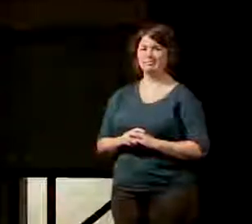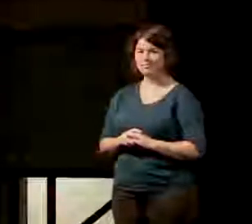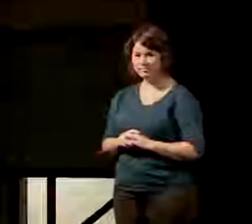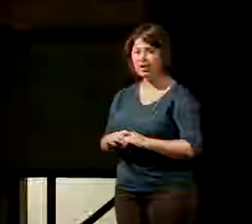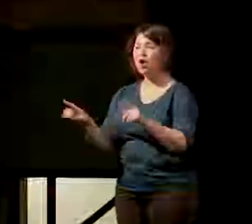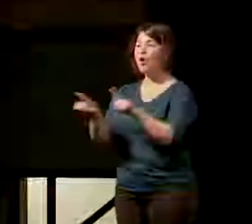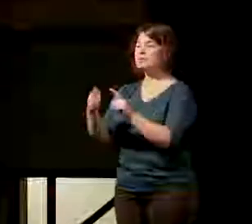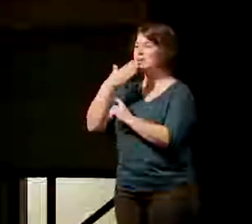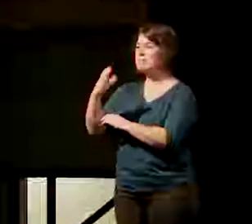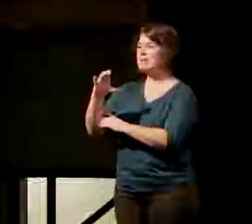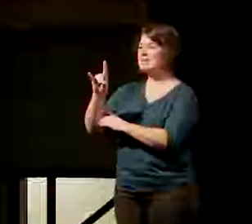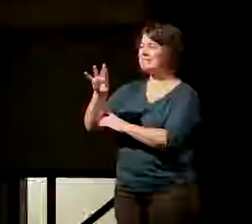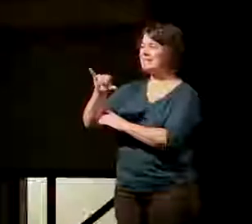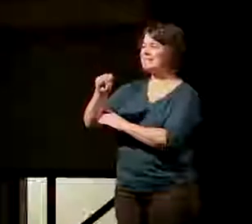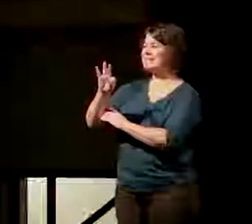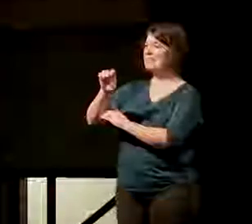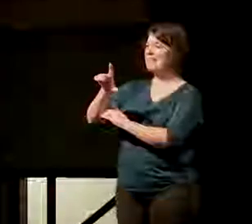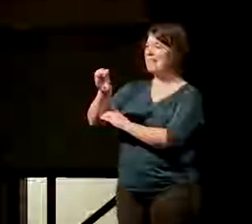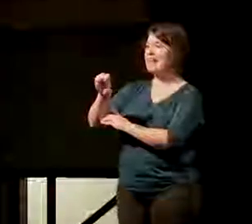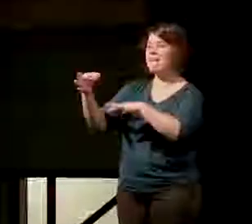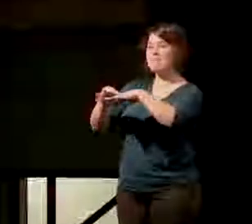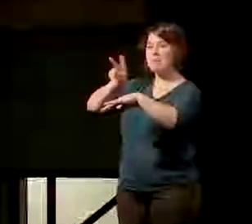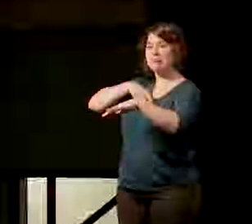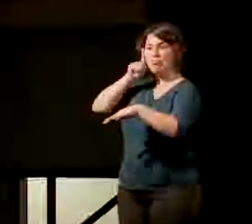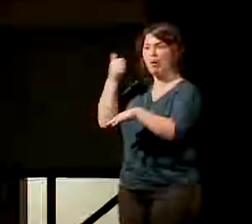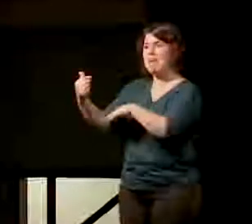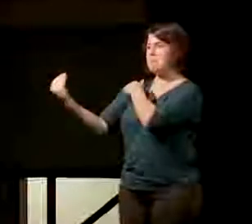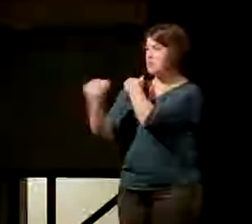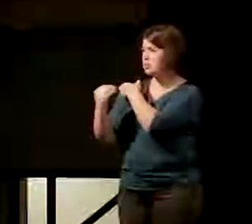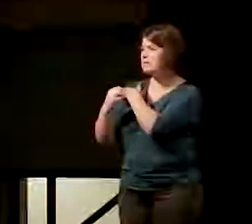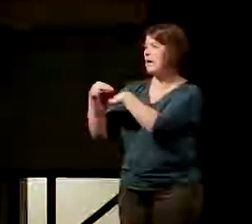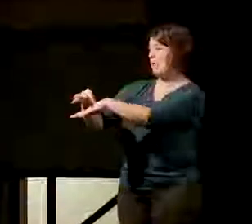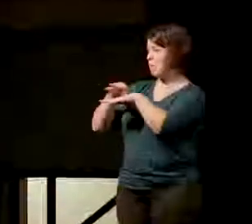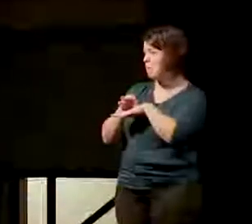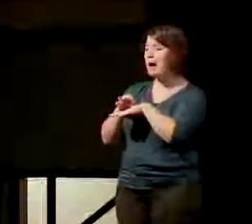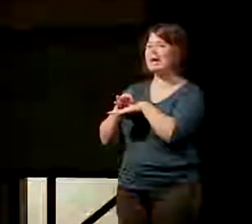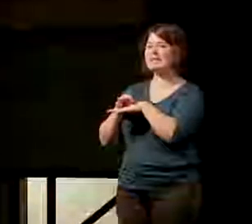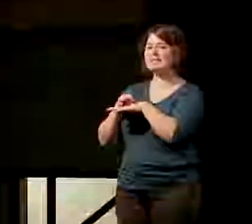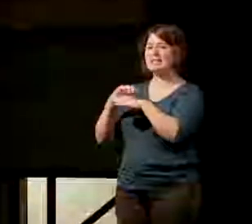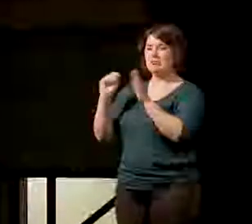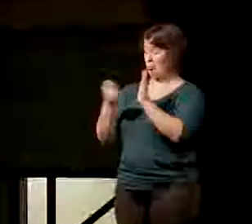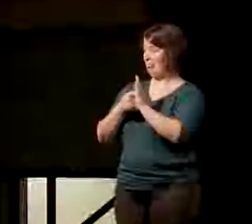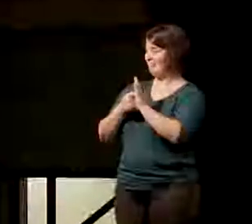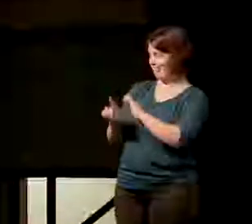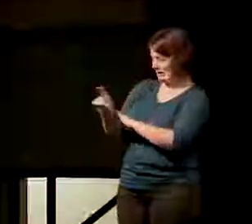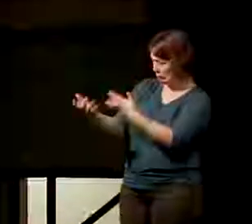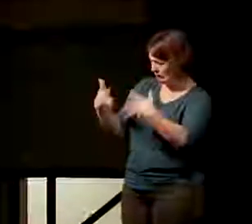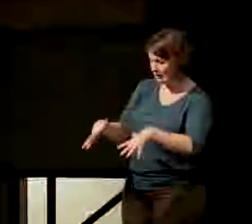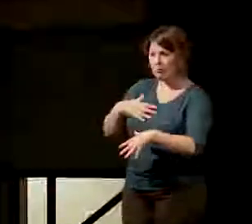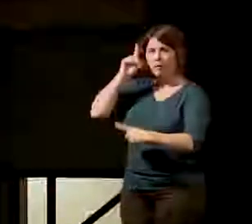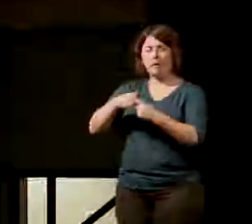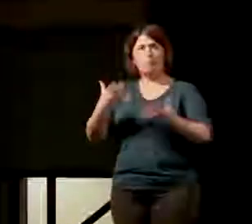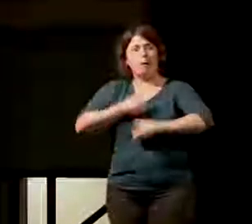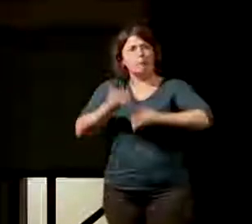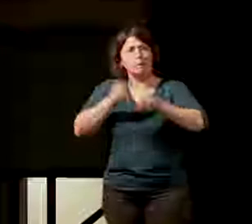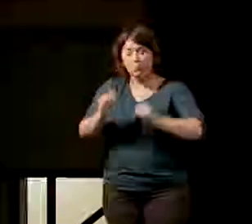Et merci aussi à Christelle, mon épouse, parce qu'elle me conseille beaucoup, elle m'accompagne. Et lorsque je lui ai demandé de quoi je pouvais vous